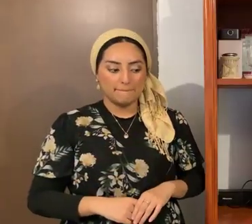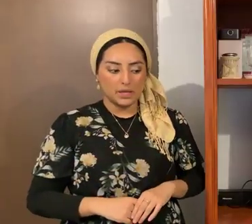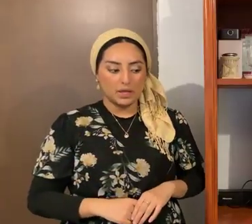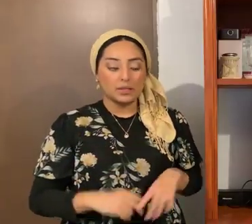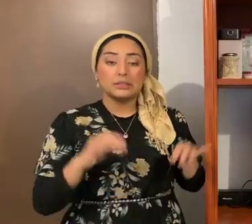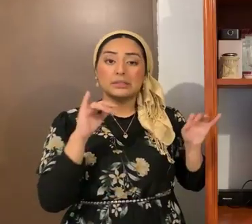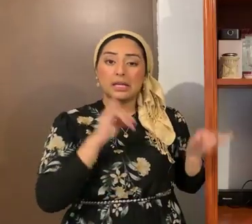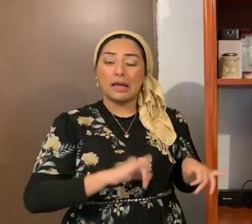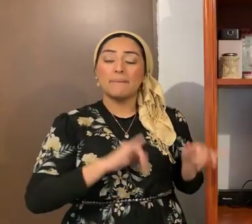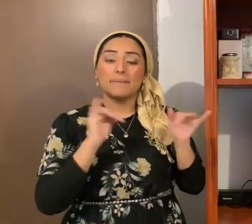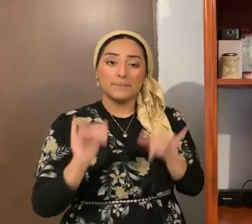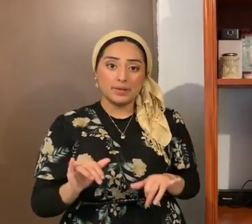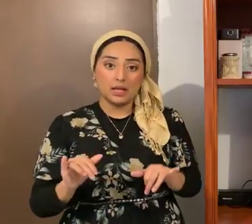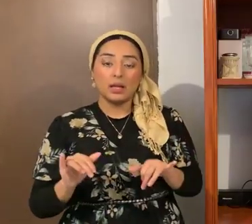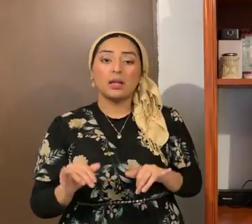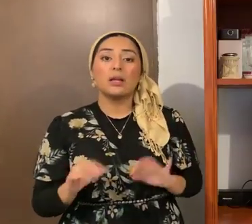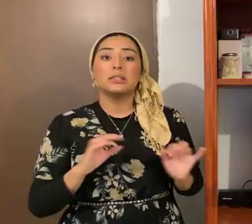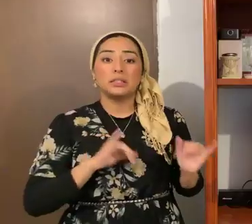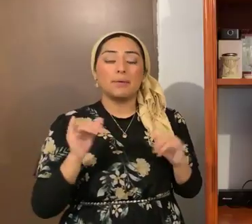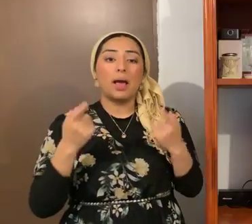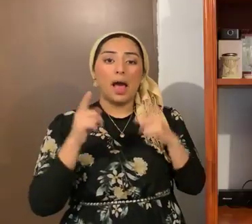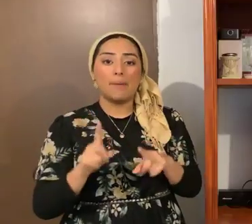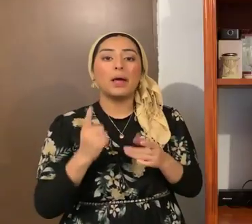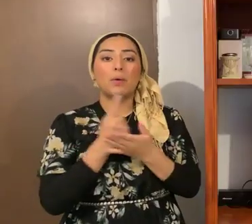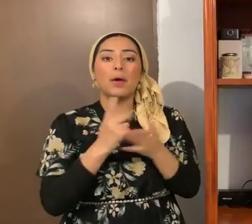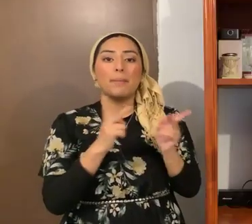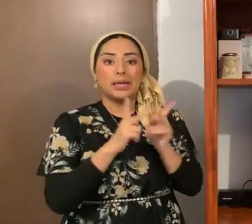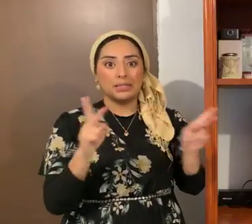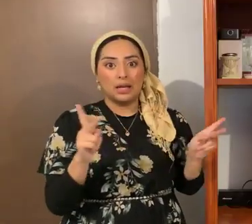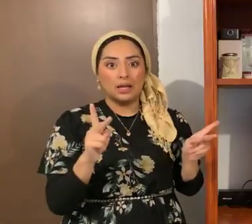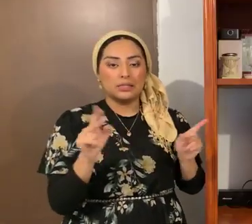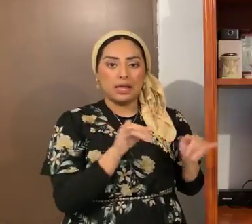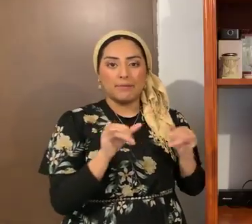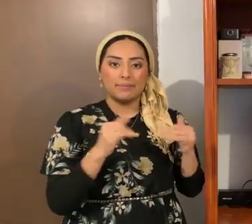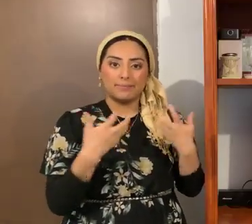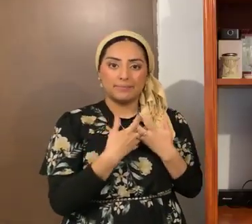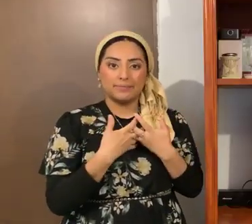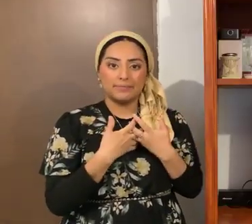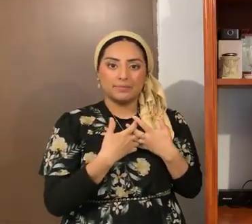Lo mismo sucede en la parasha.